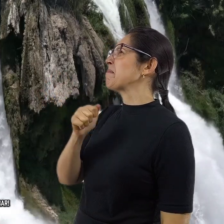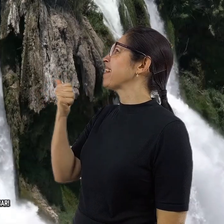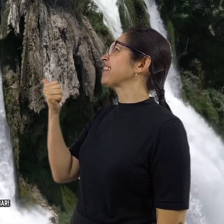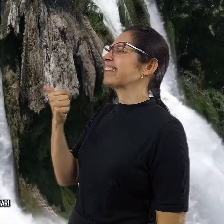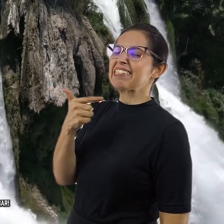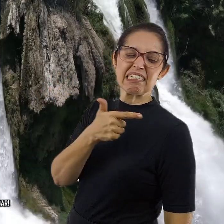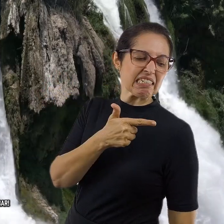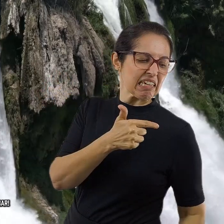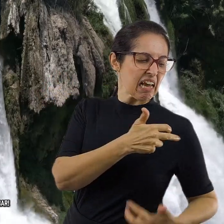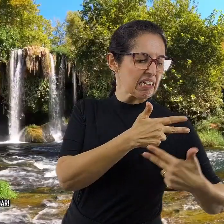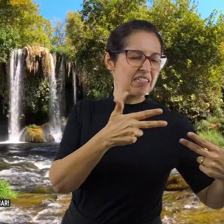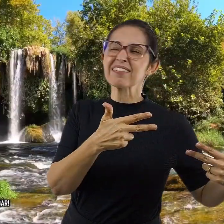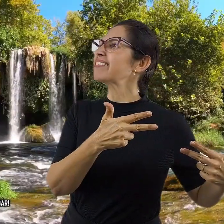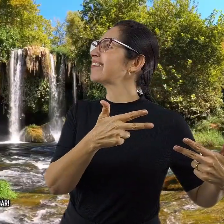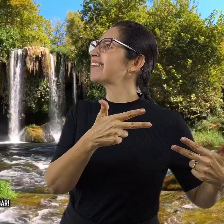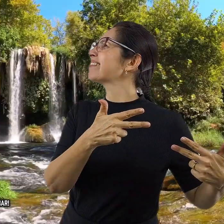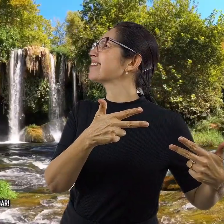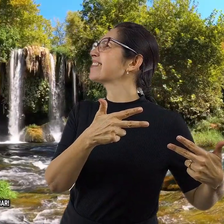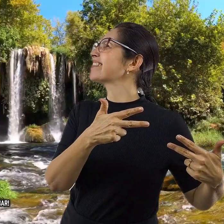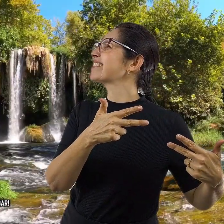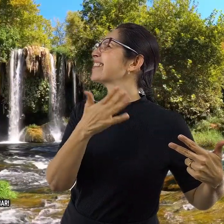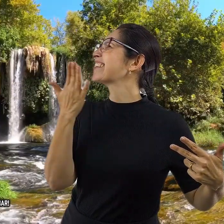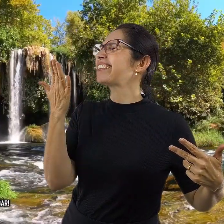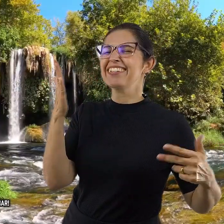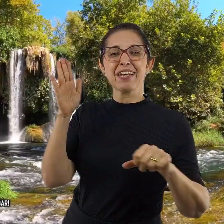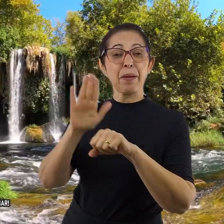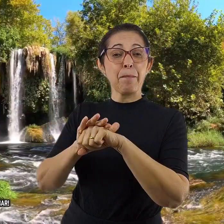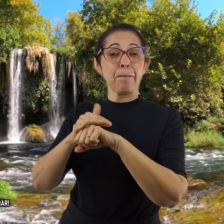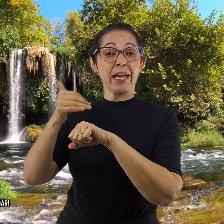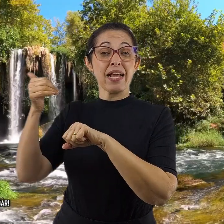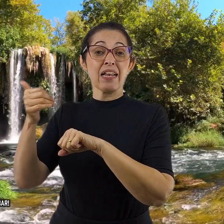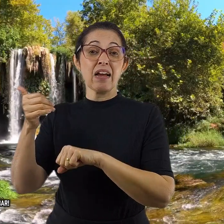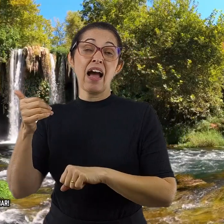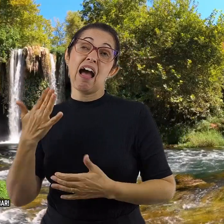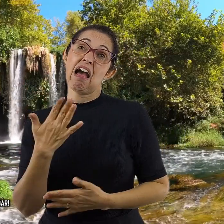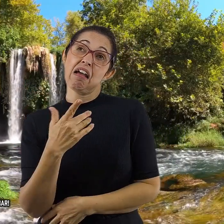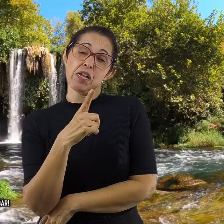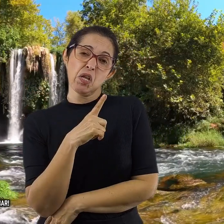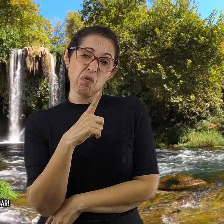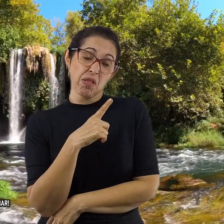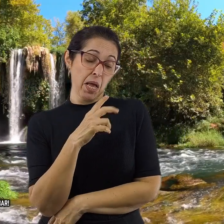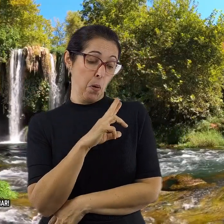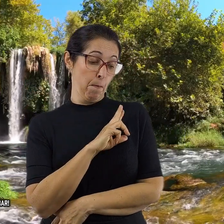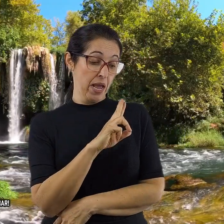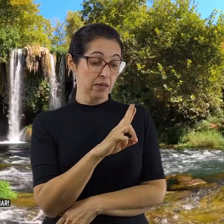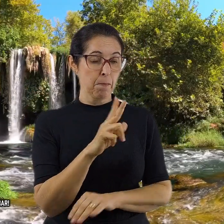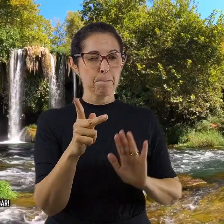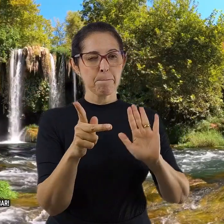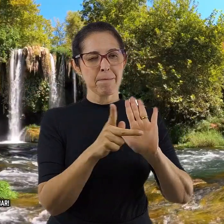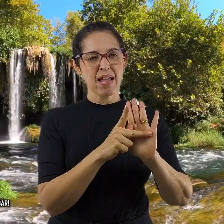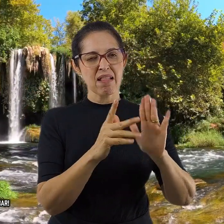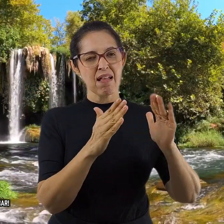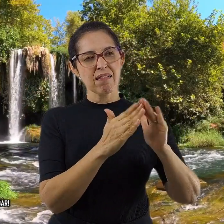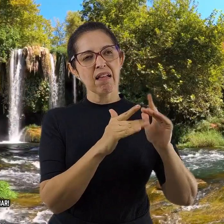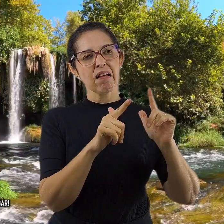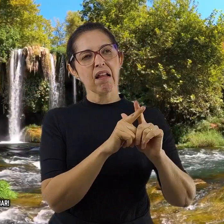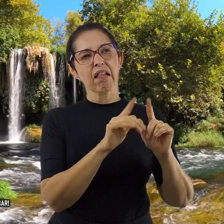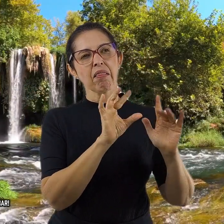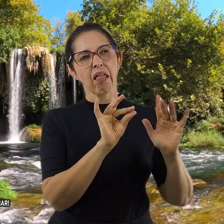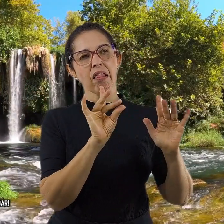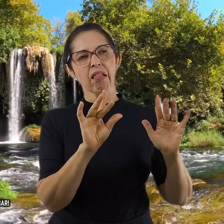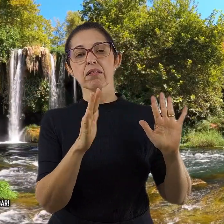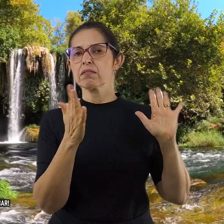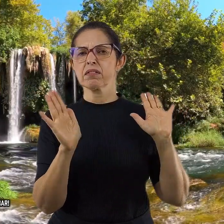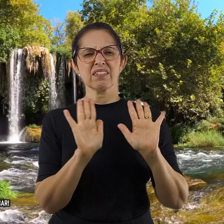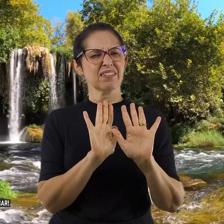tudo. Aquela igreja não era uma religião. Não, eu tenho uma religião, eu sou dessa religião. Não, não era